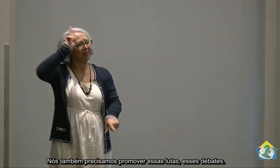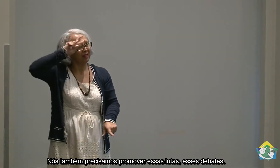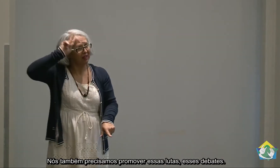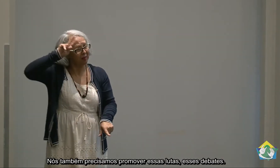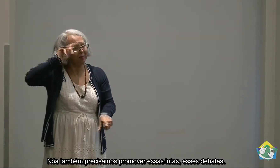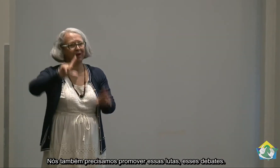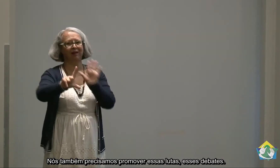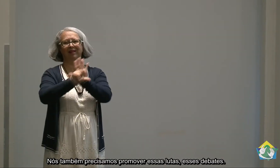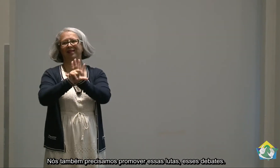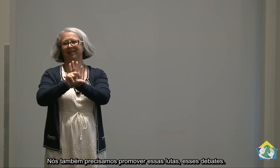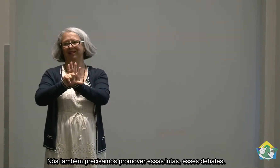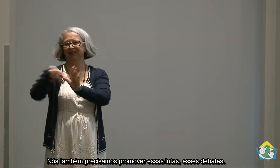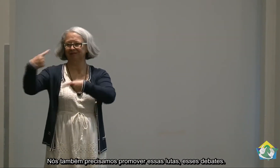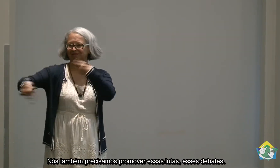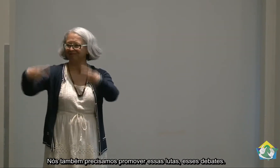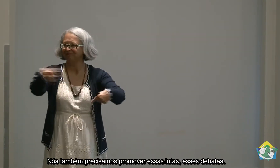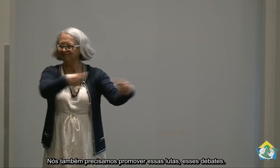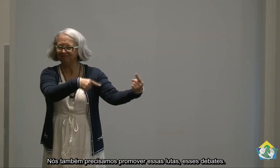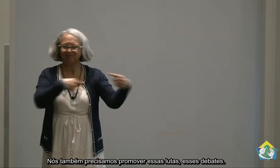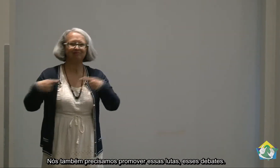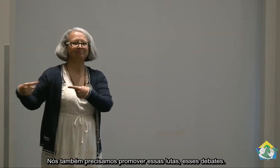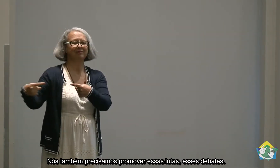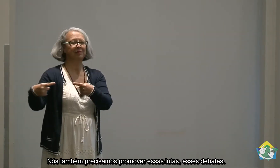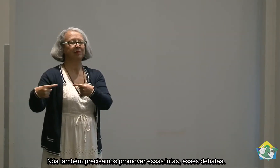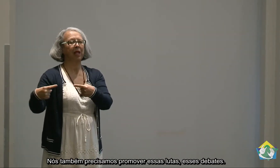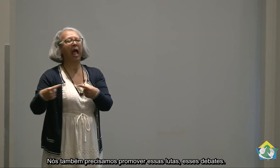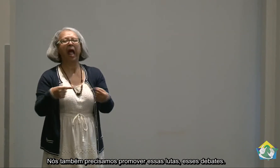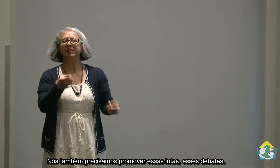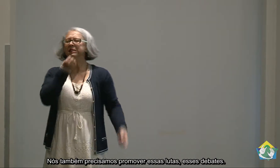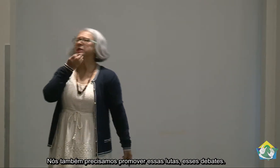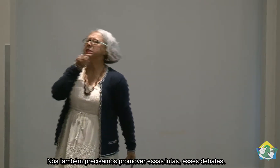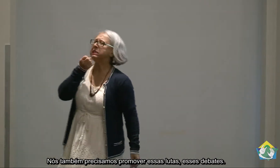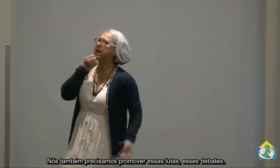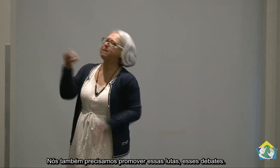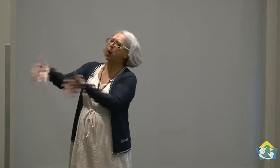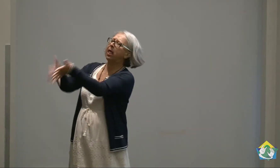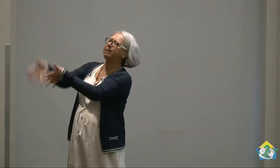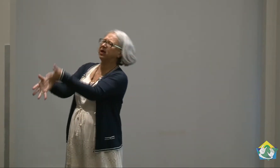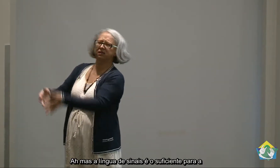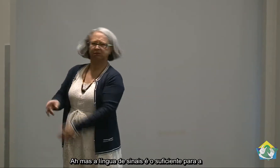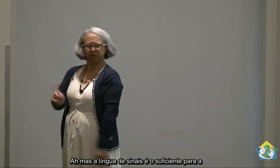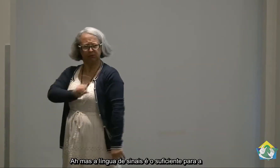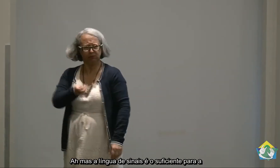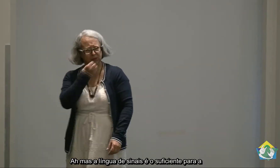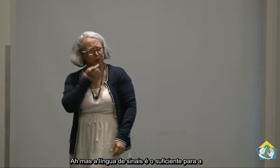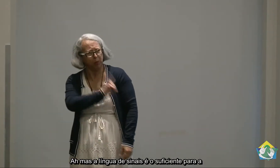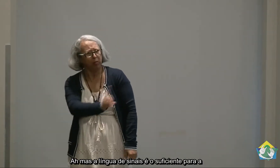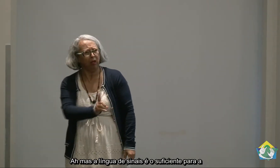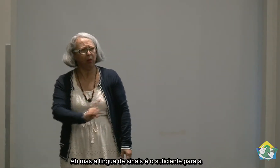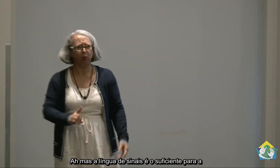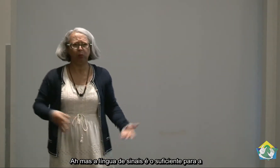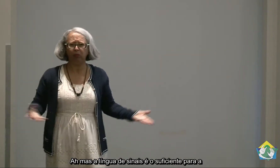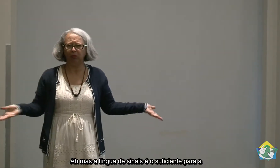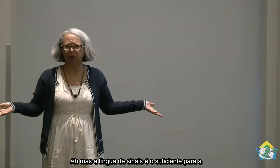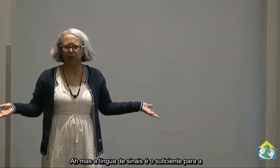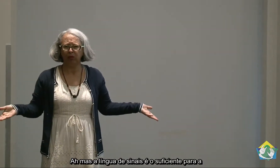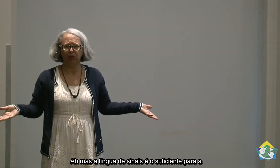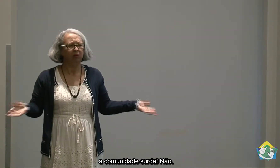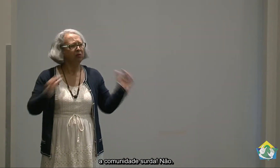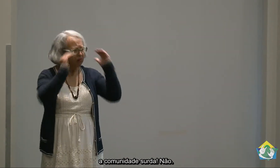Nós também precisamos promover essas lutas, esses debates. Ah, não, a língua de sinais é suficiente para a comunidade